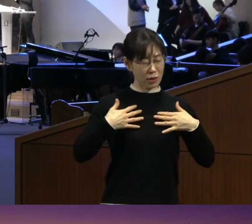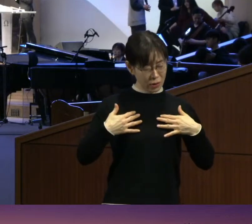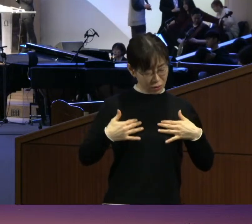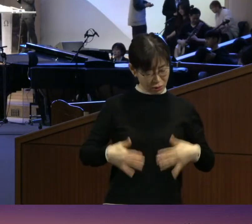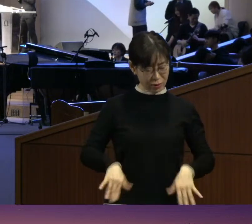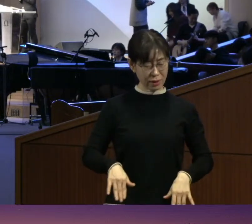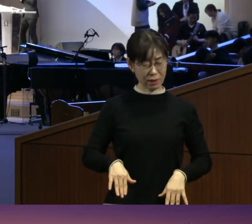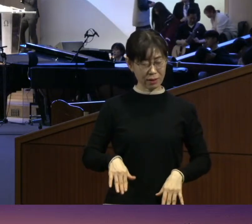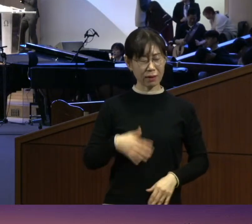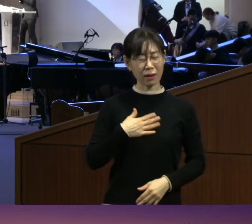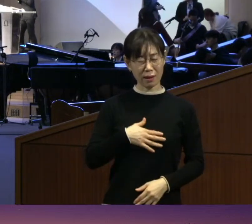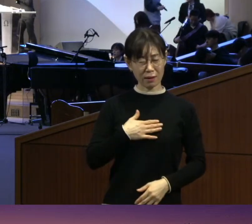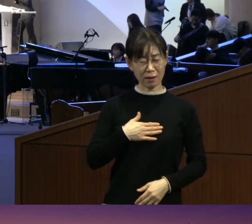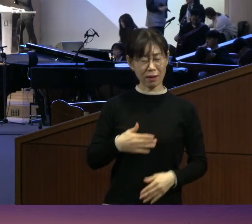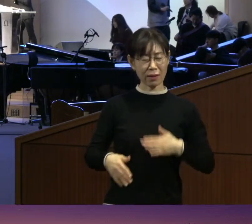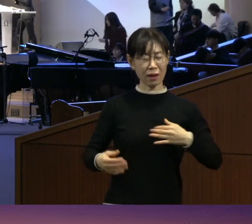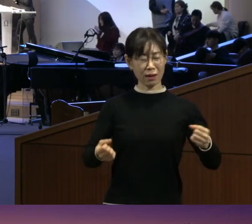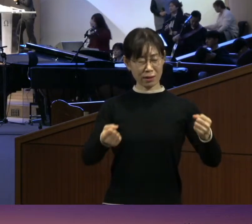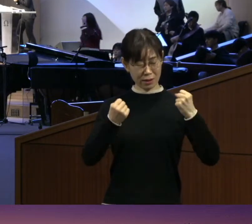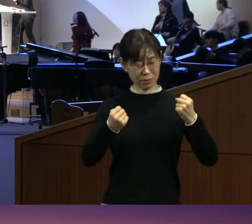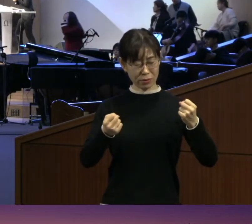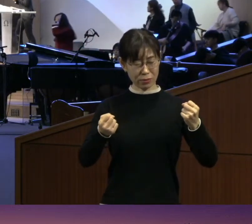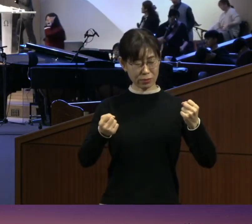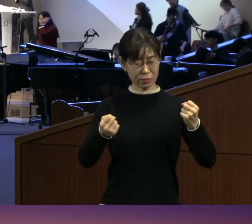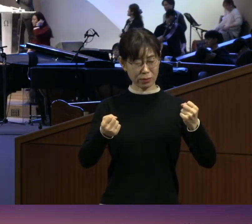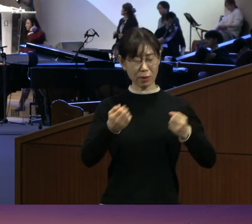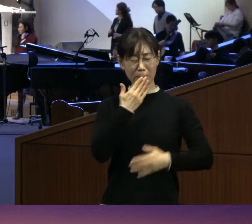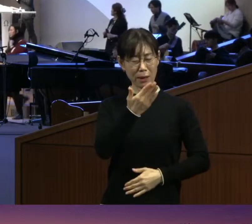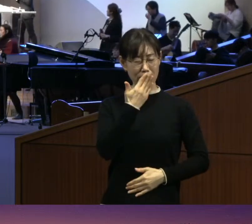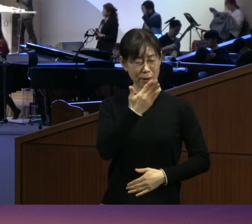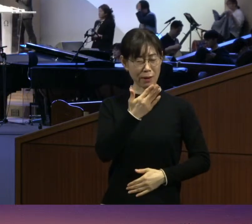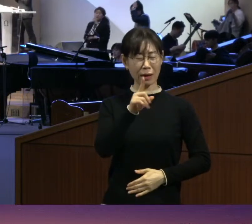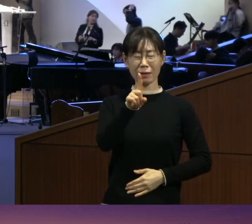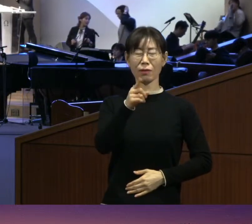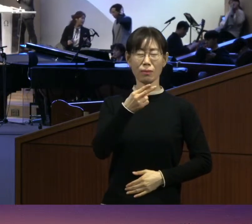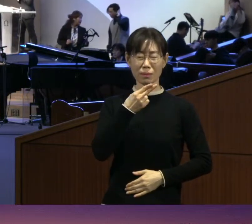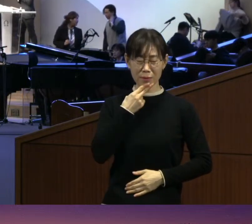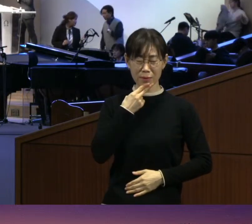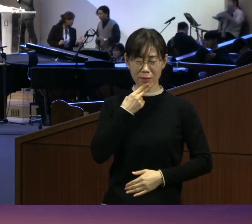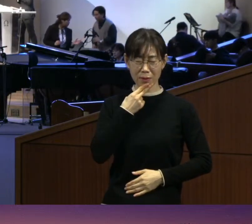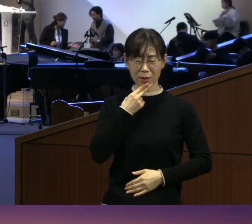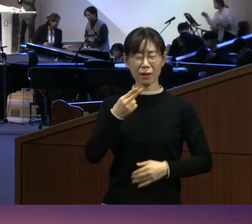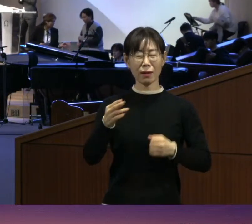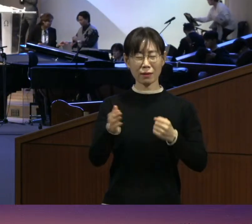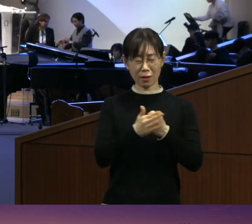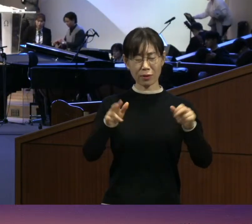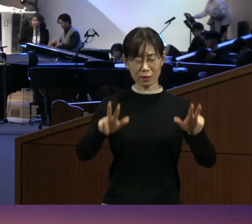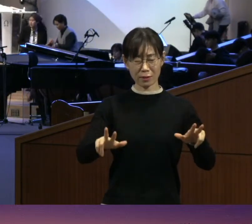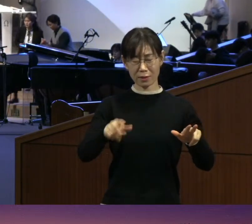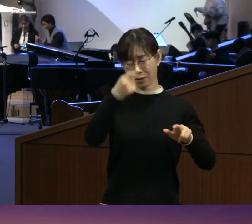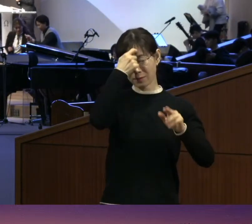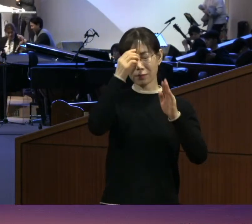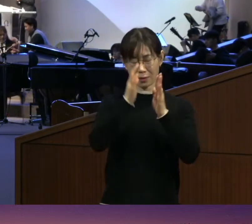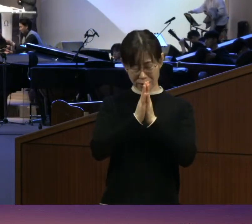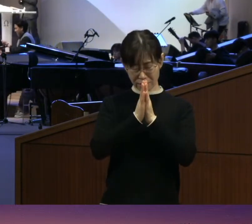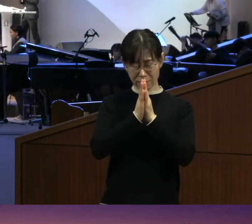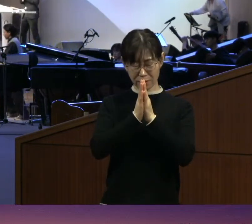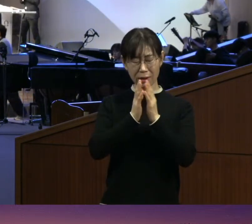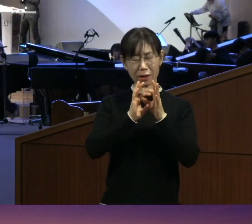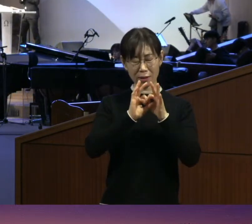알기에, 나의 힘으로 할 수 있는 것들은 아무것도 없음을 알기에 우리는 오늘도 기도함으로 주님을